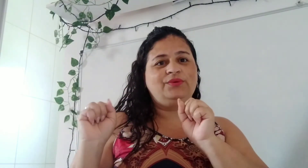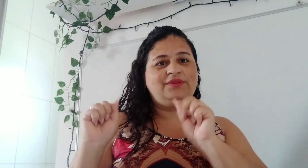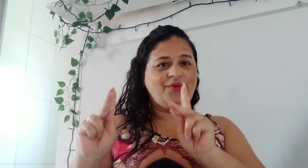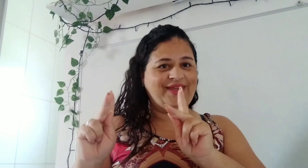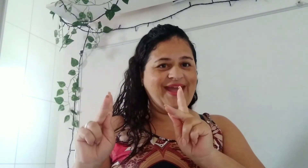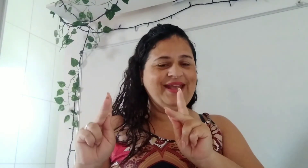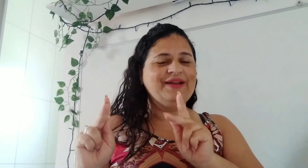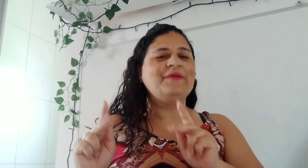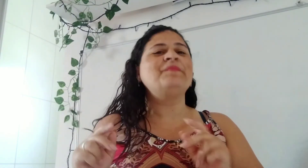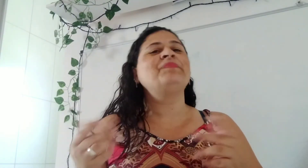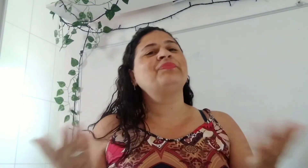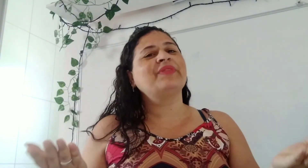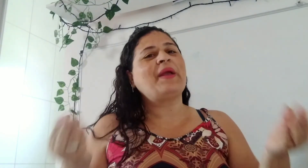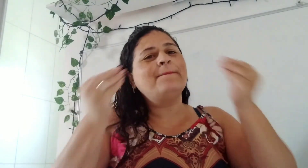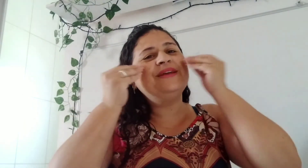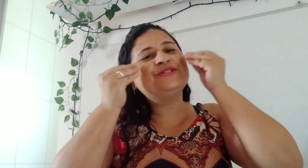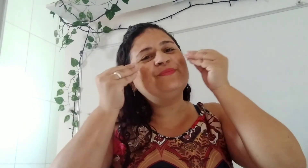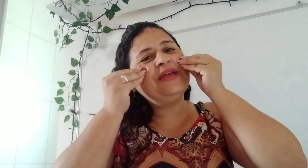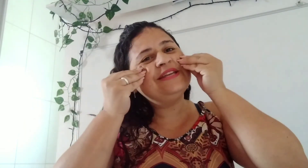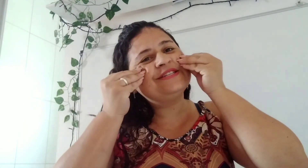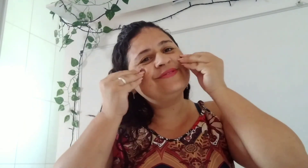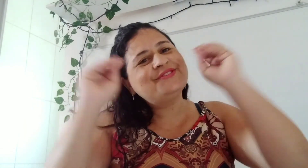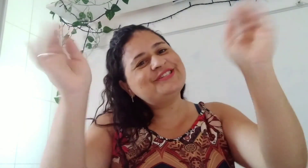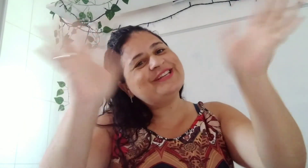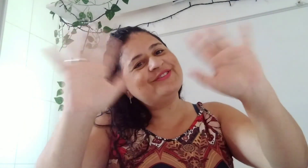tá ok? Beijo, beijo, tchau,